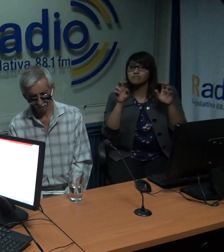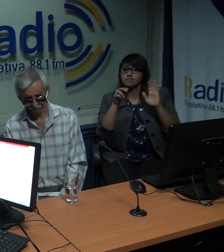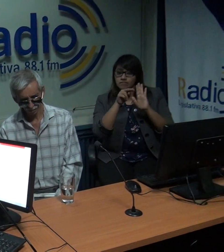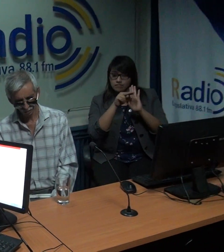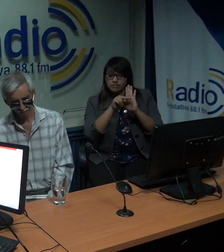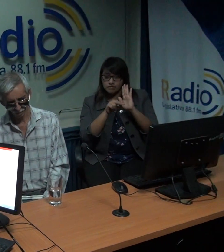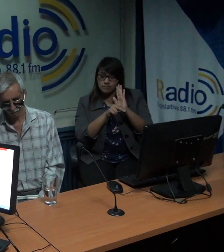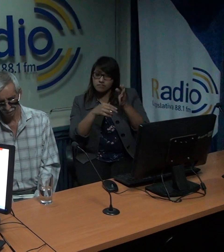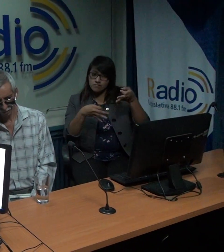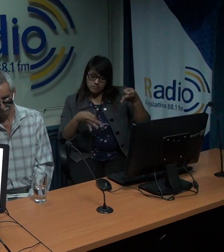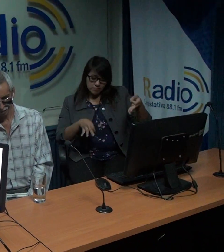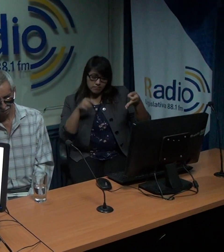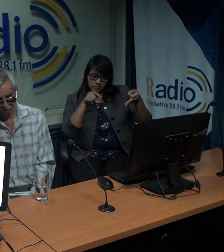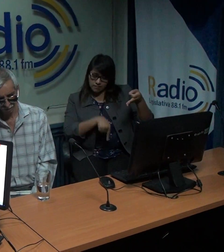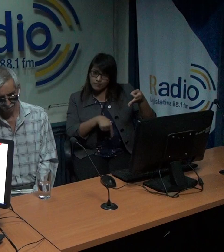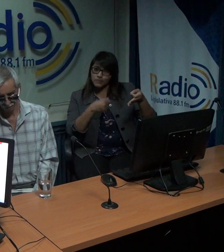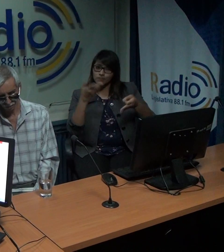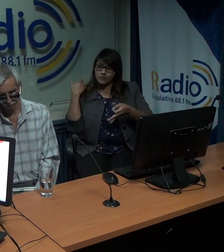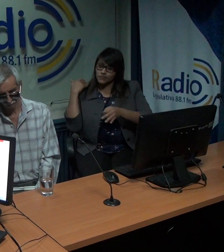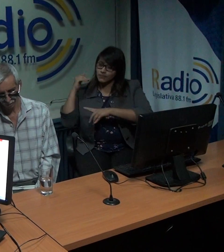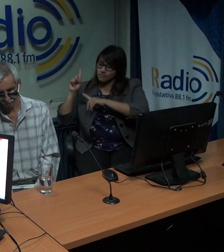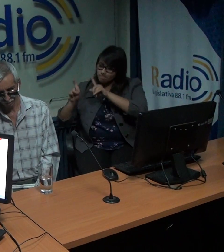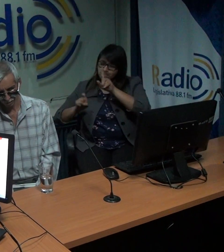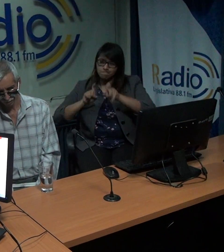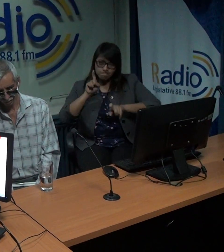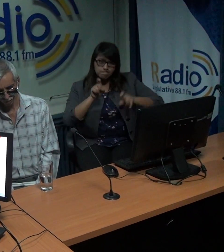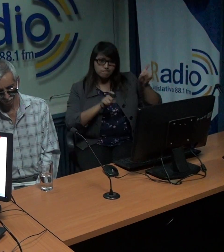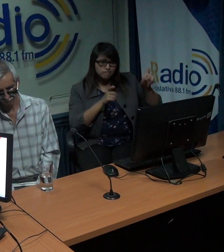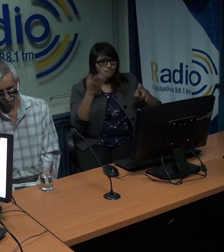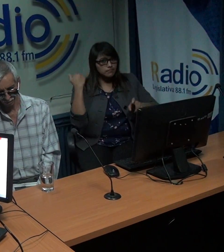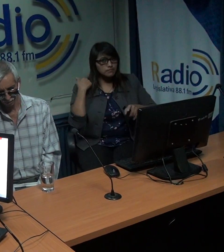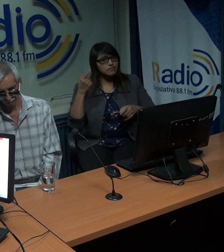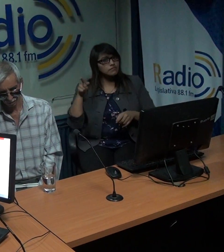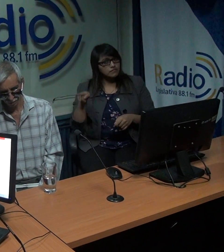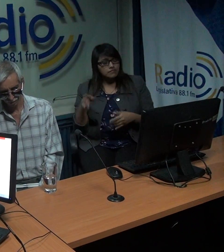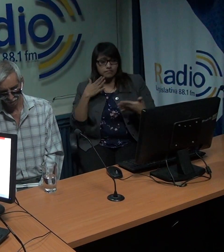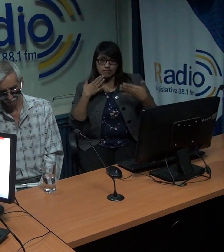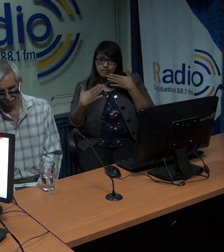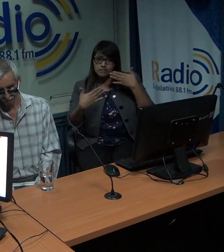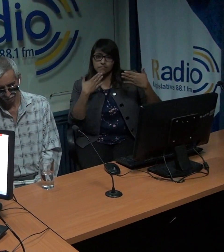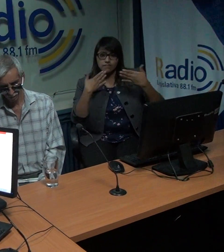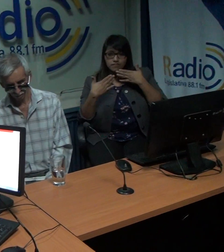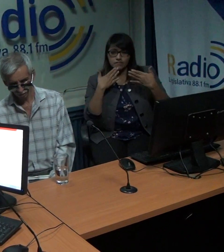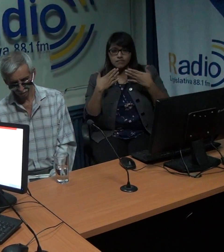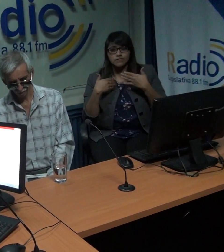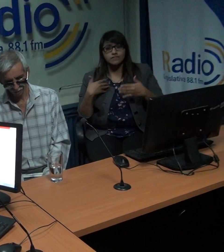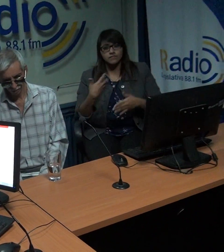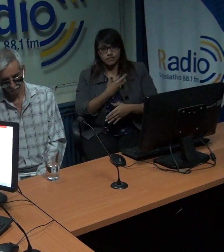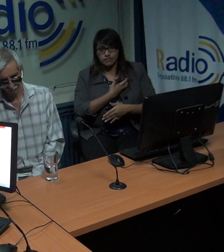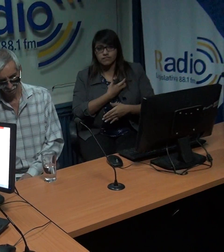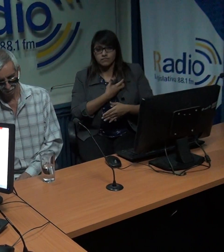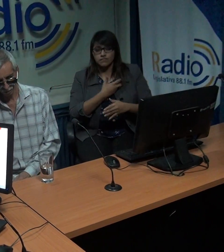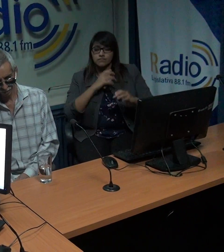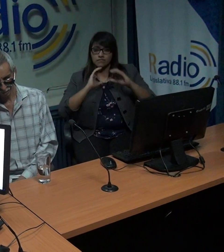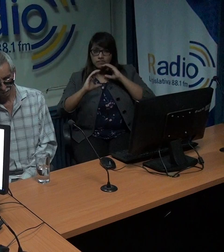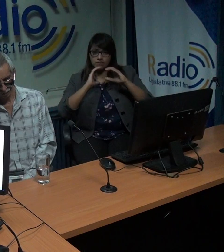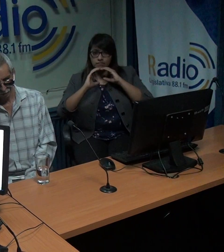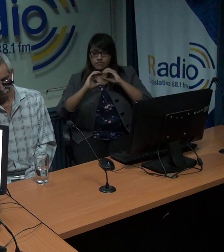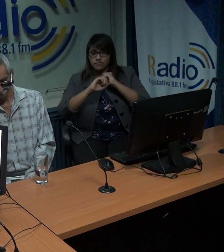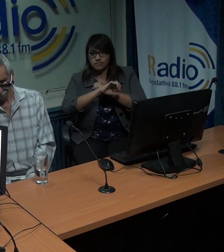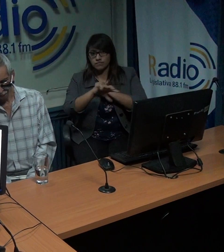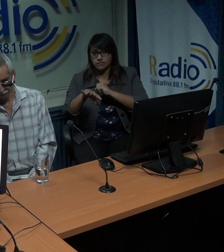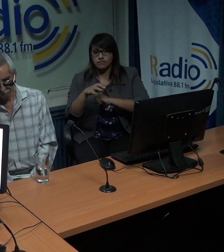agenda en la mesa, se está haciendo las consultas respectivas, ya como lo mencionaba Juan Antonio, y nosotros como medio de comunicación